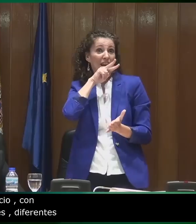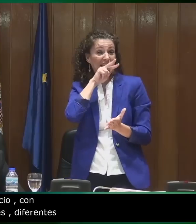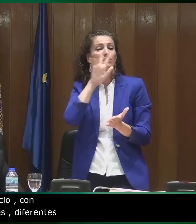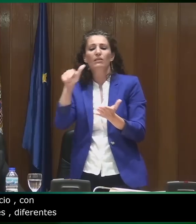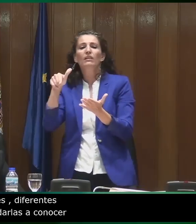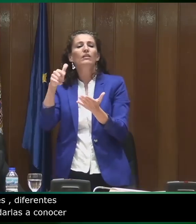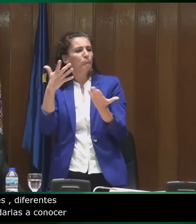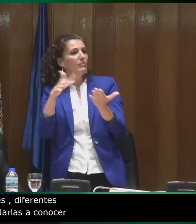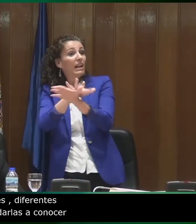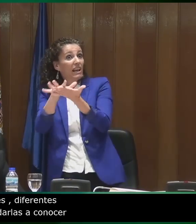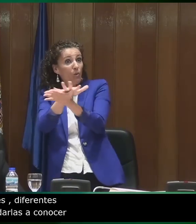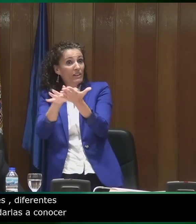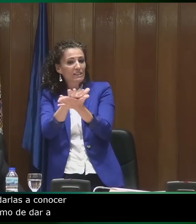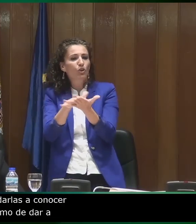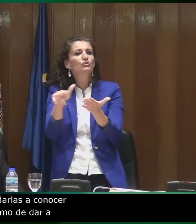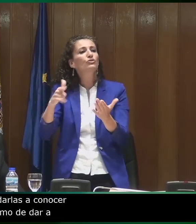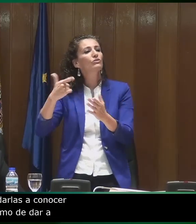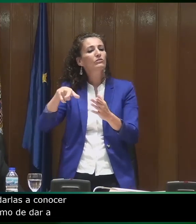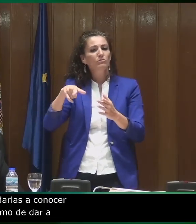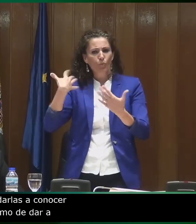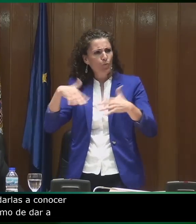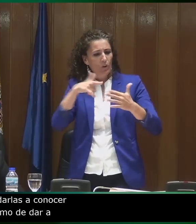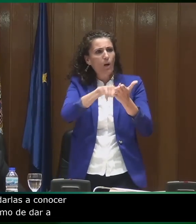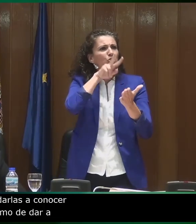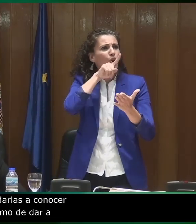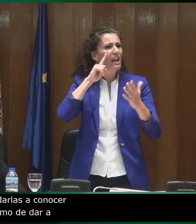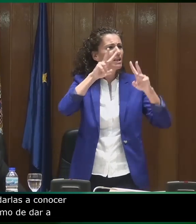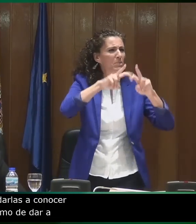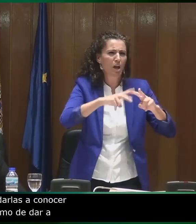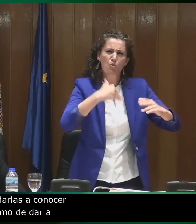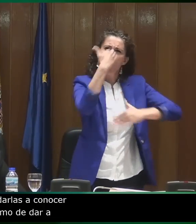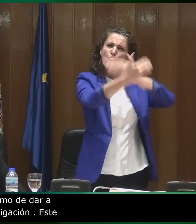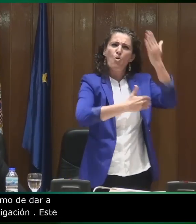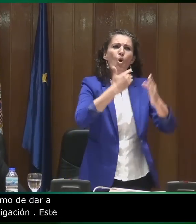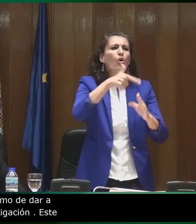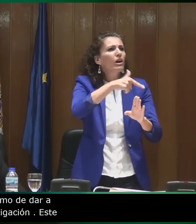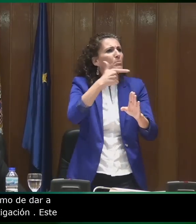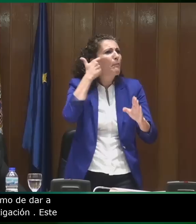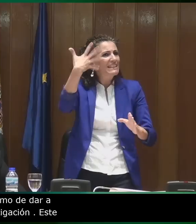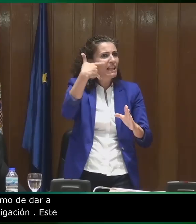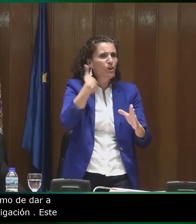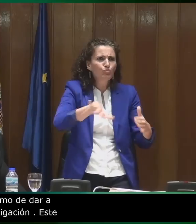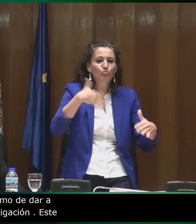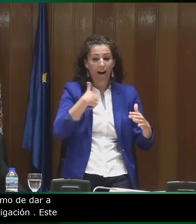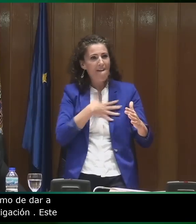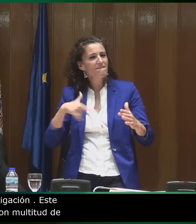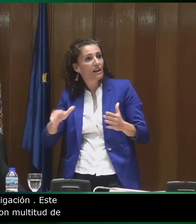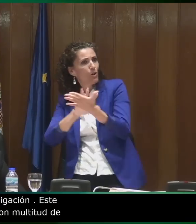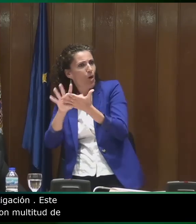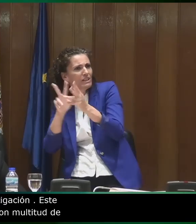buscamos en realidad es que la lengua de signos, así como las lenguas orales